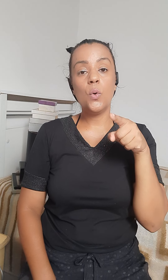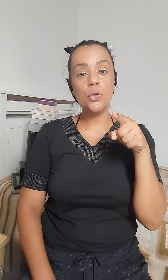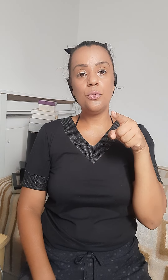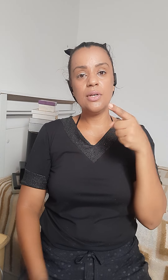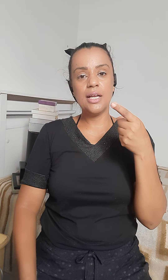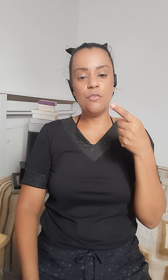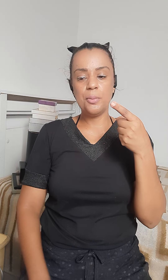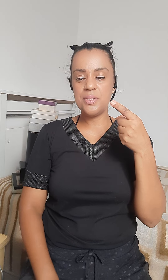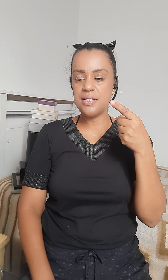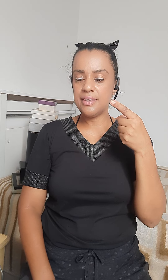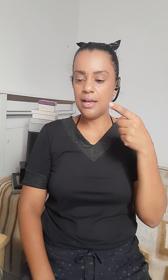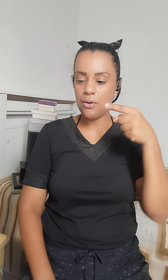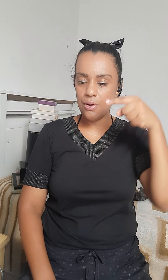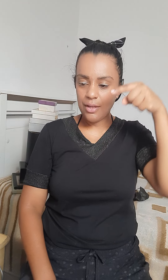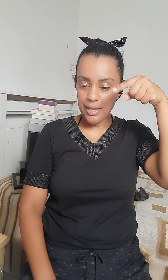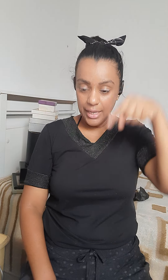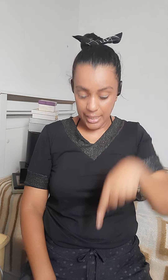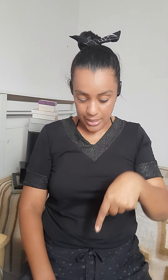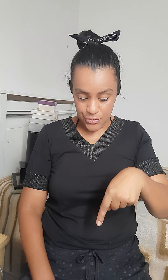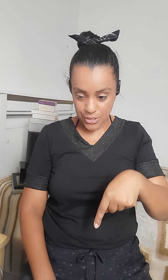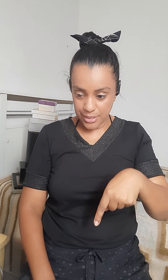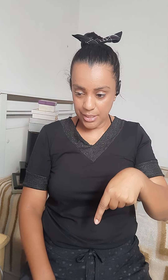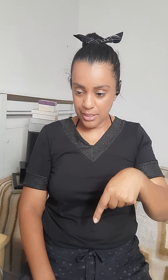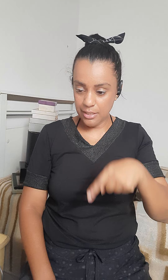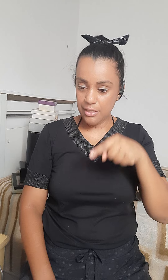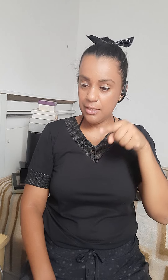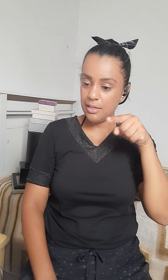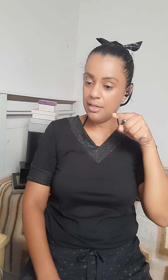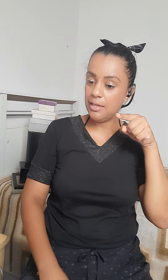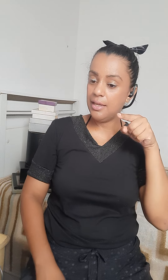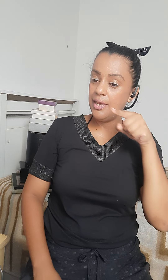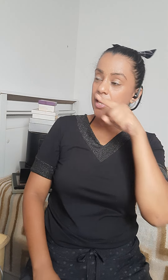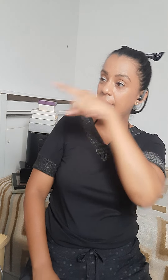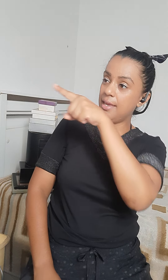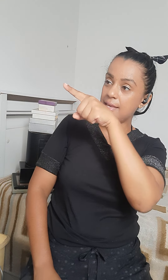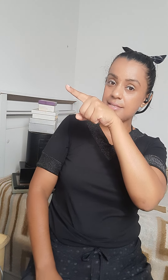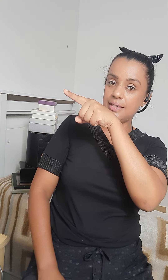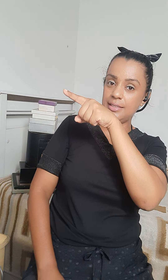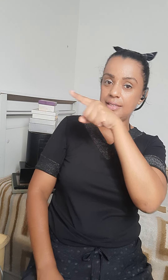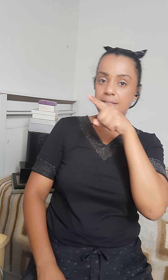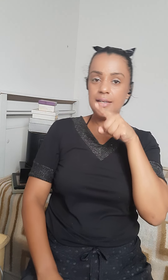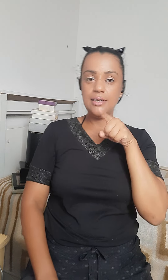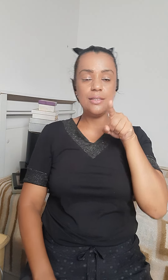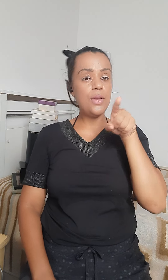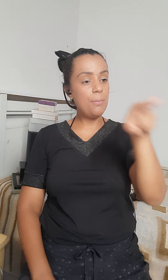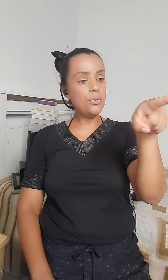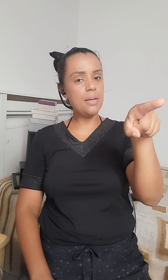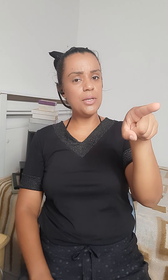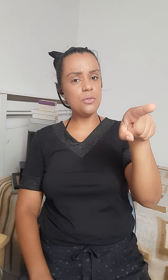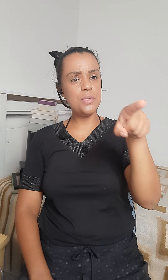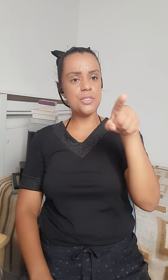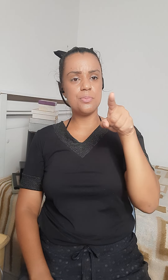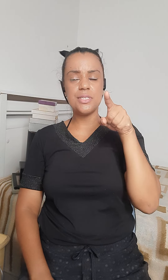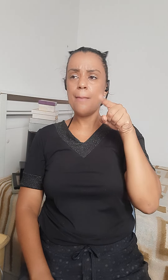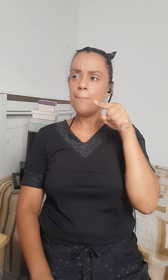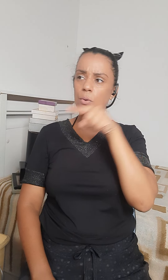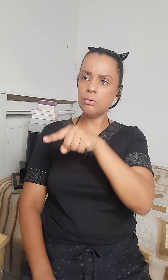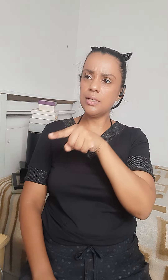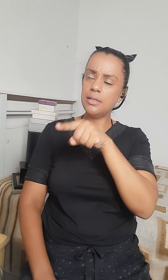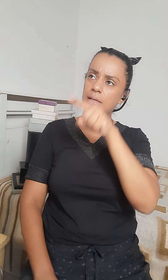Outro lugar que eu vou representar, ó. Este aqui, esta ali, tá? Então é apontamento mesmo. Você aponta